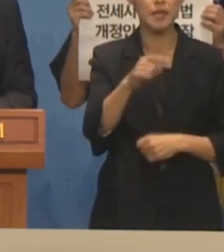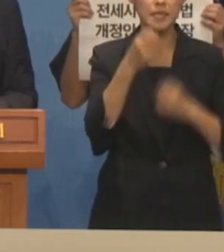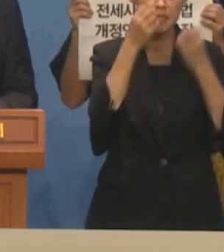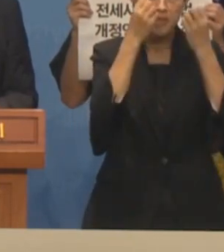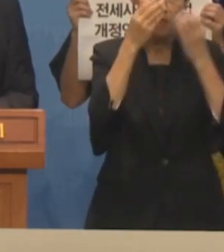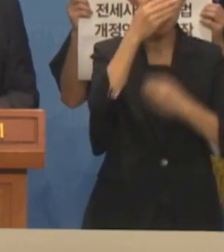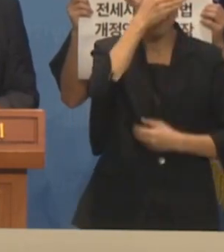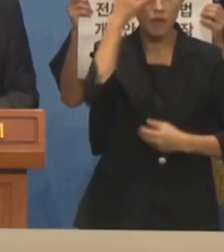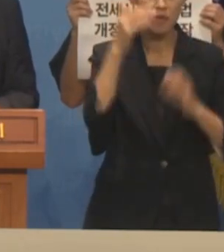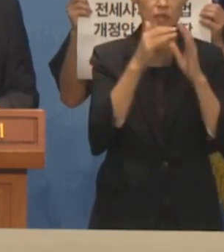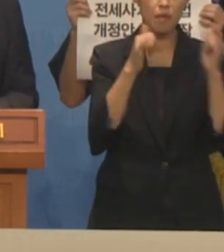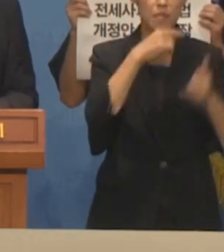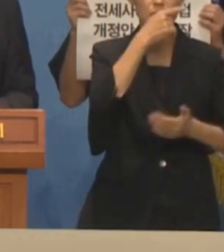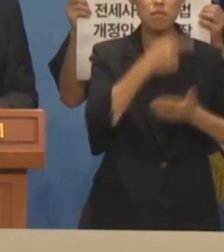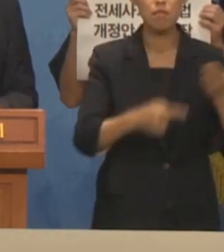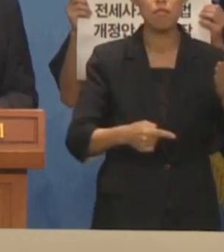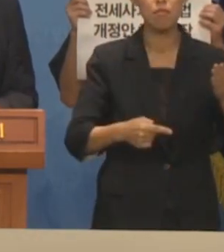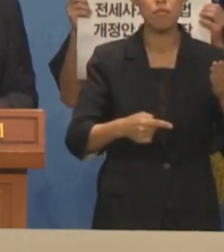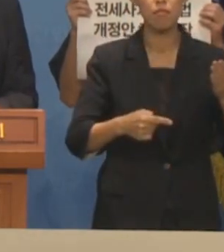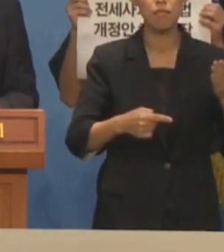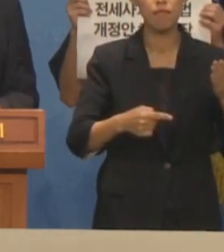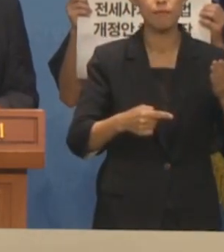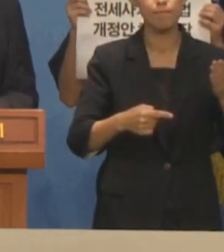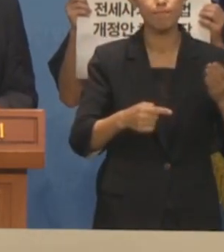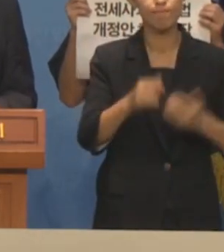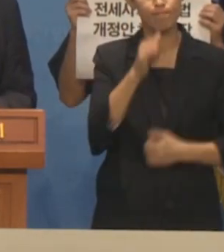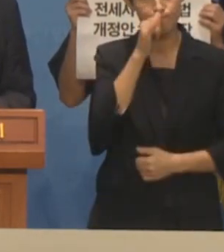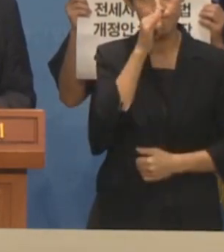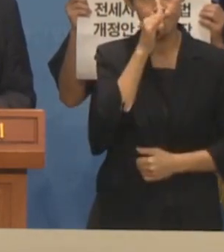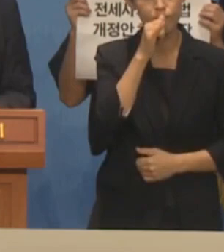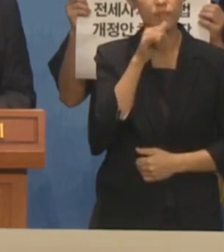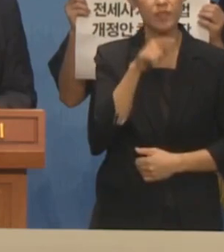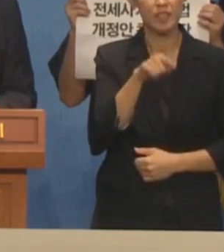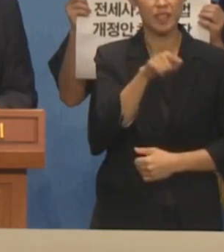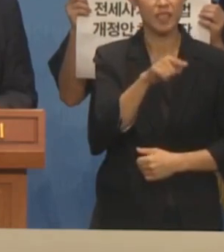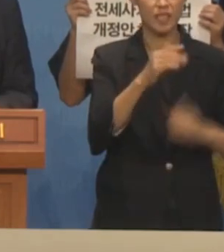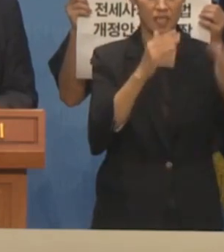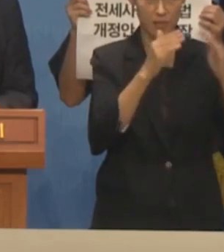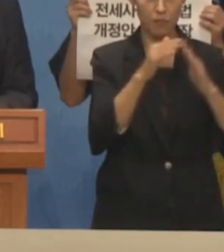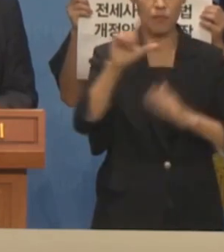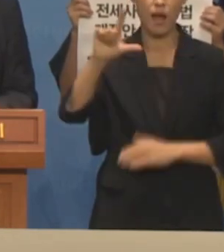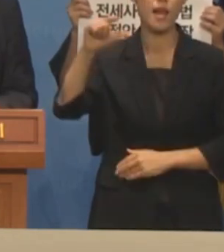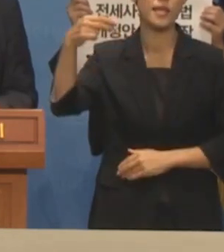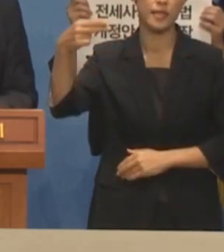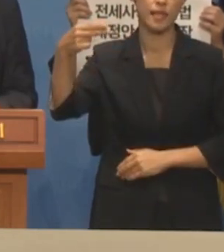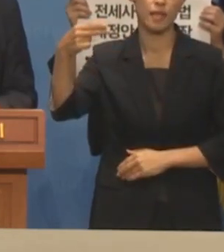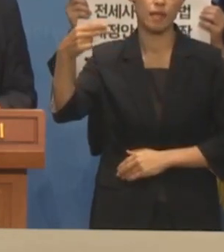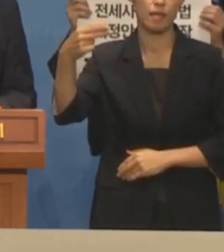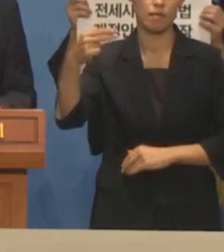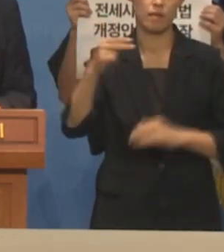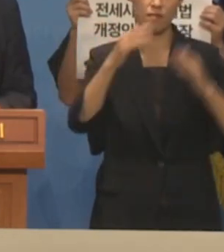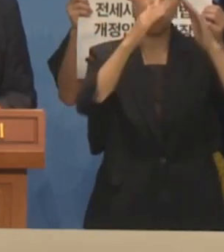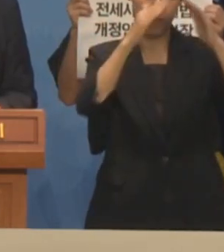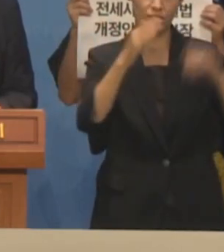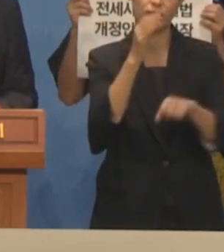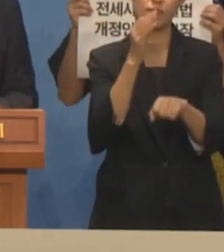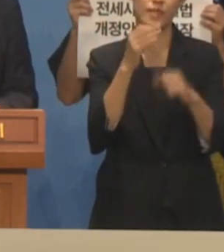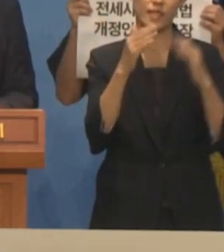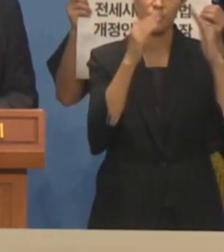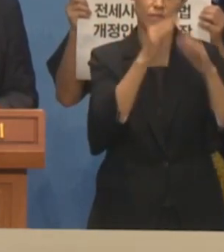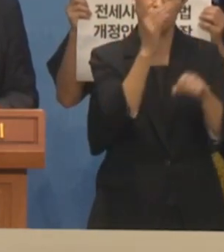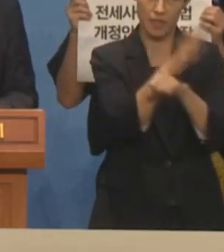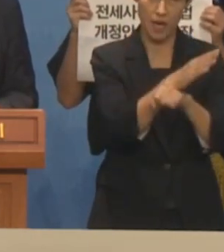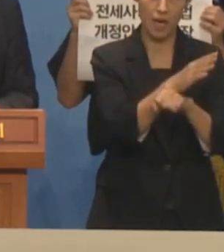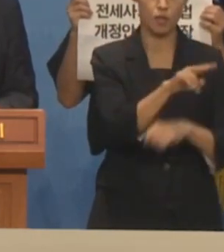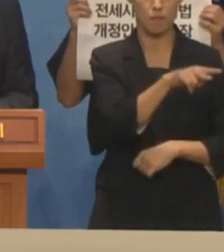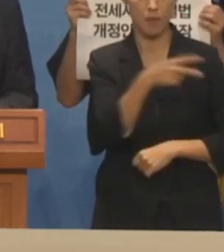피해를 입고 있는 상황들을 감안해서 이러한 다중주택에 대해서도 LH가 매입해서 이것을 사실상 용도를 변경을 해서